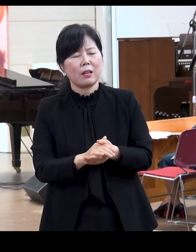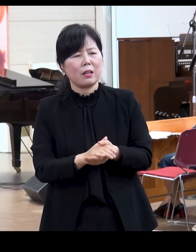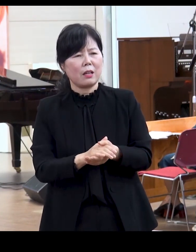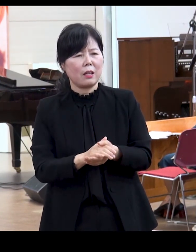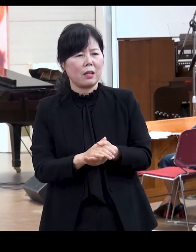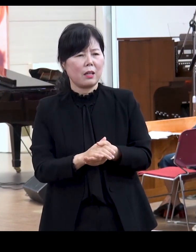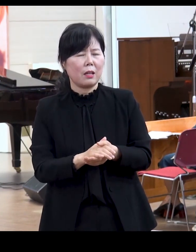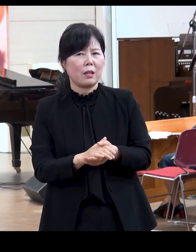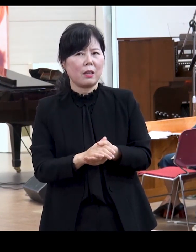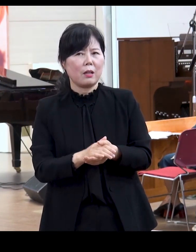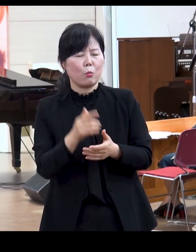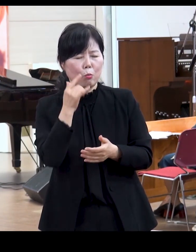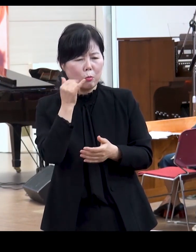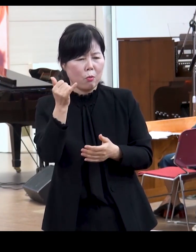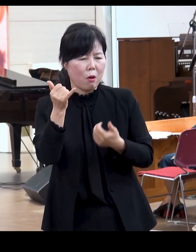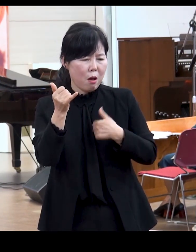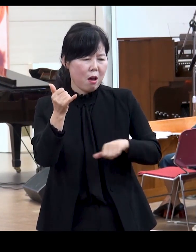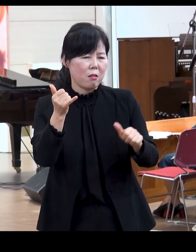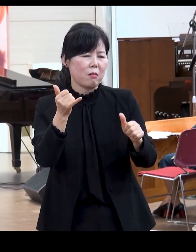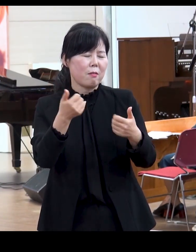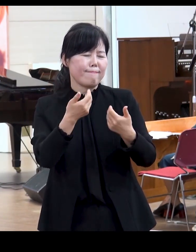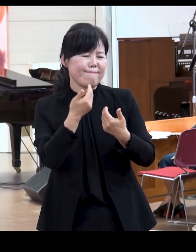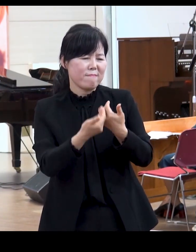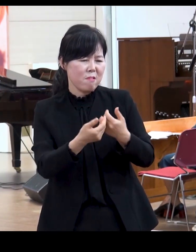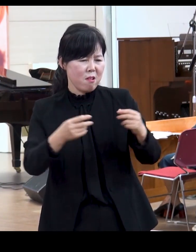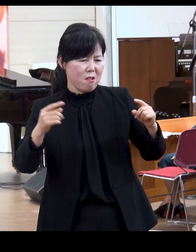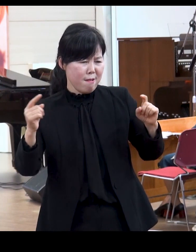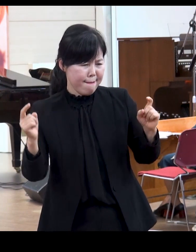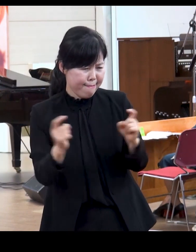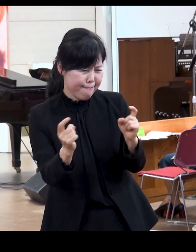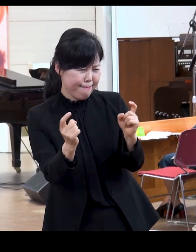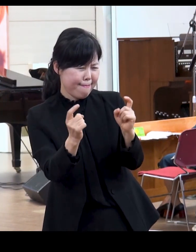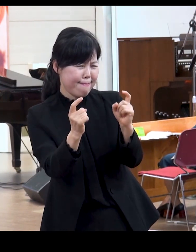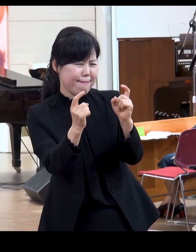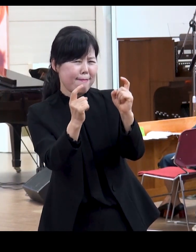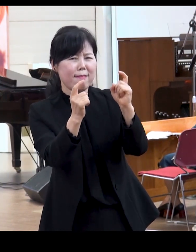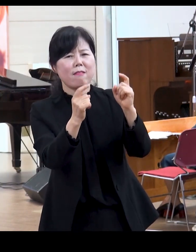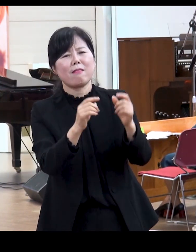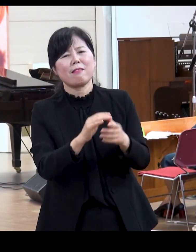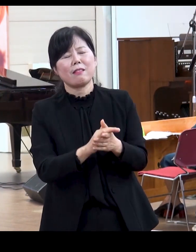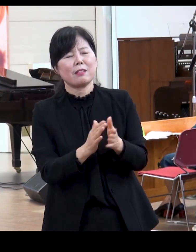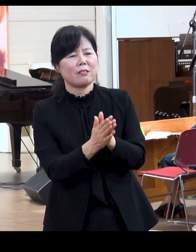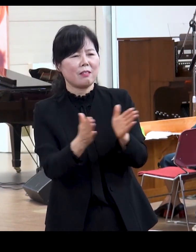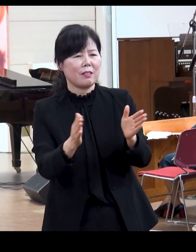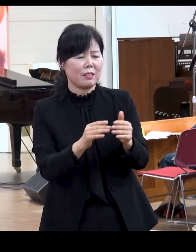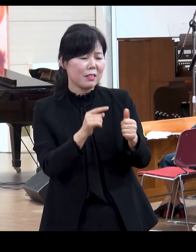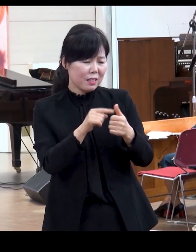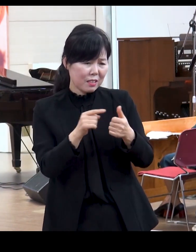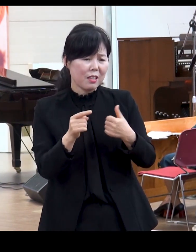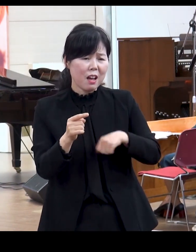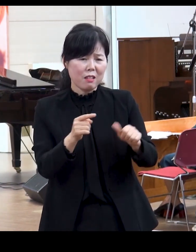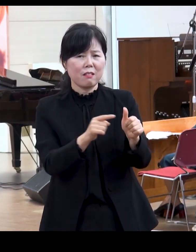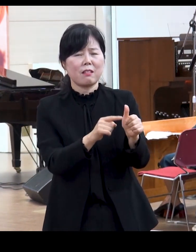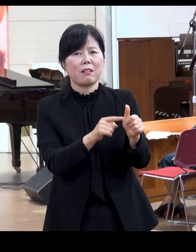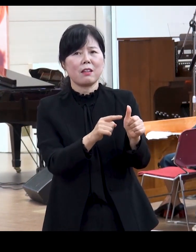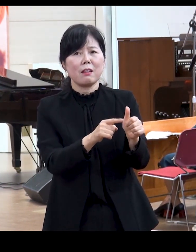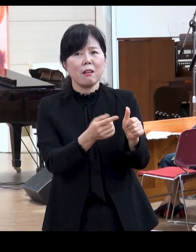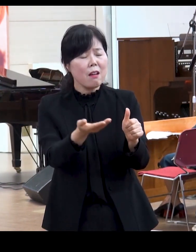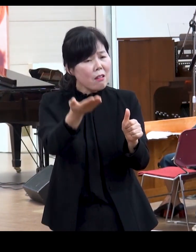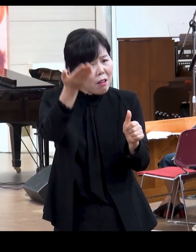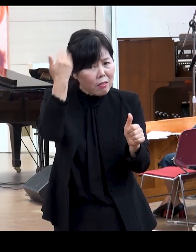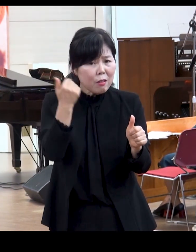번도 그런 일 없었는데 그때부터 부모와 이 아들이 막 싸움이 붙기 시작한 거예요. 그런데 이 아들이